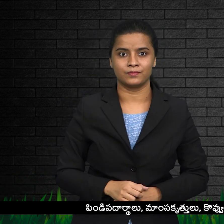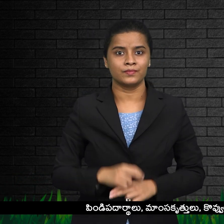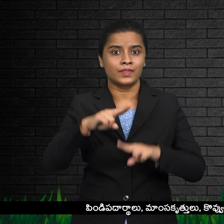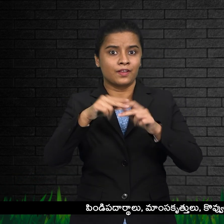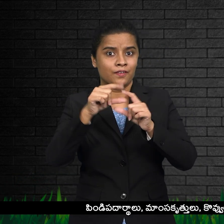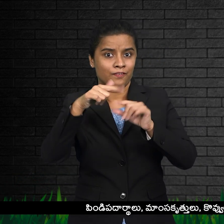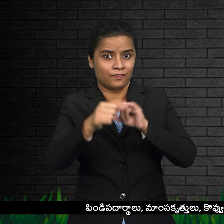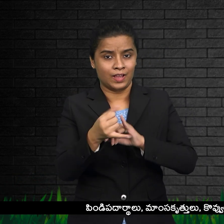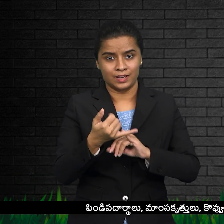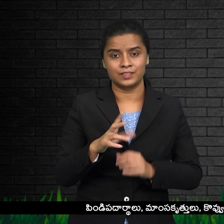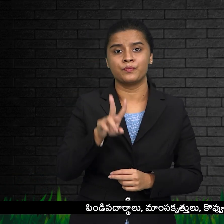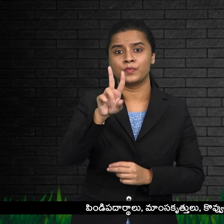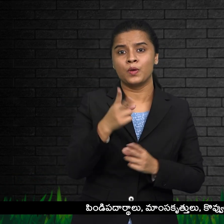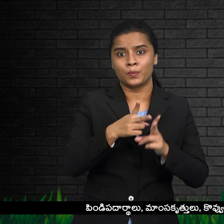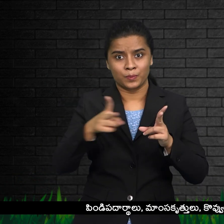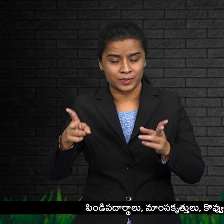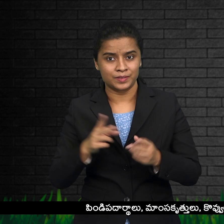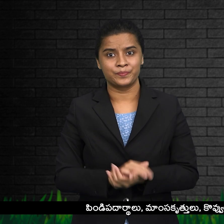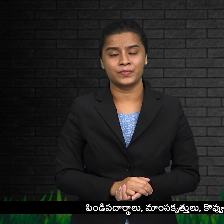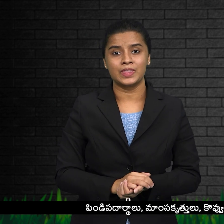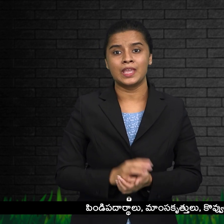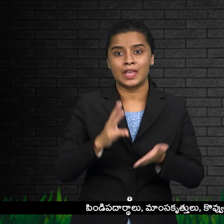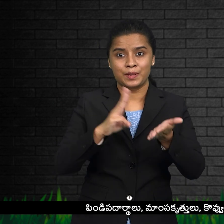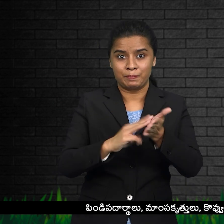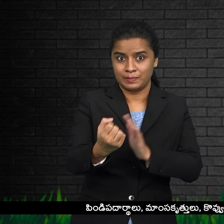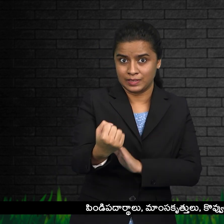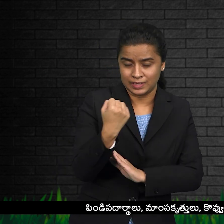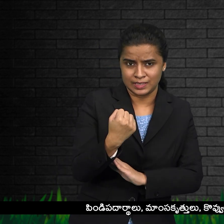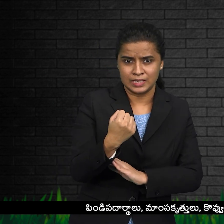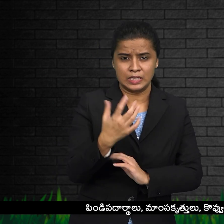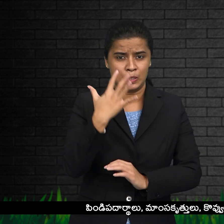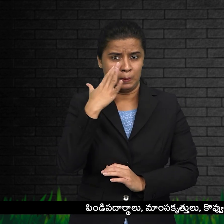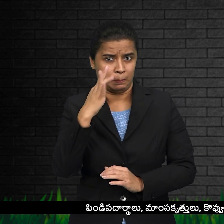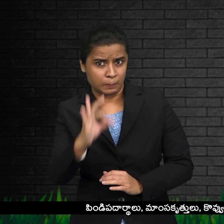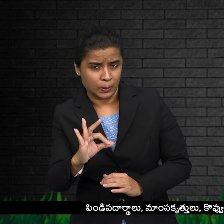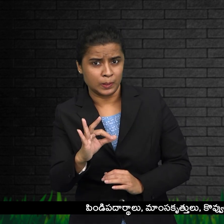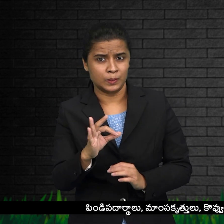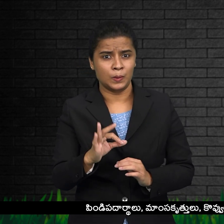మాంసకృత్తులు, కొవ్వులు, విటమిన్లు మరియు ఖనిజాల వంటి పోషకాలు